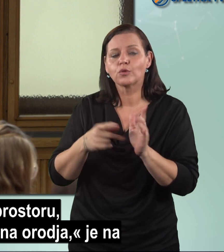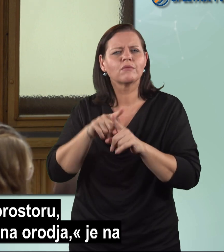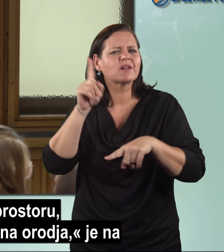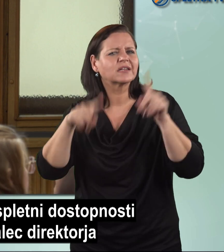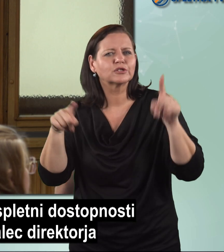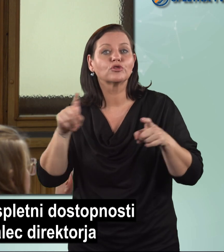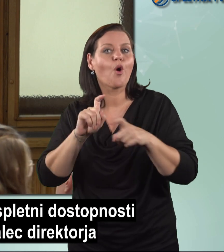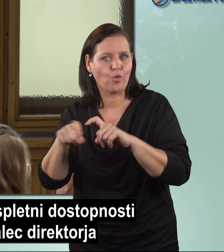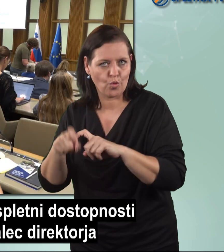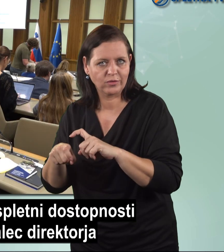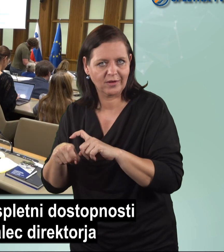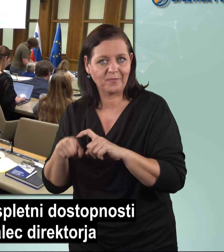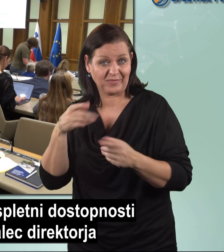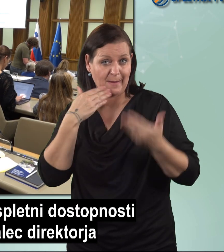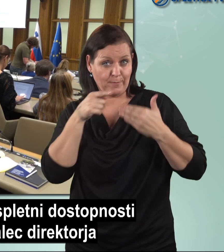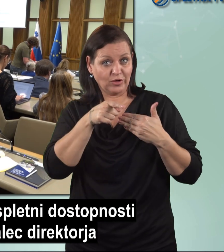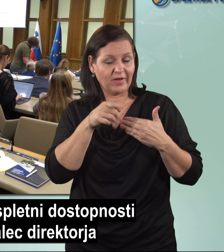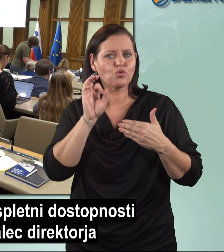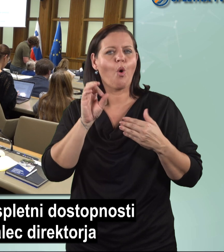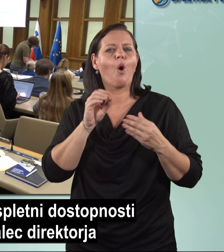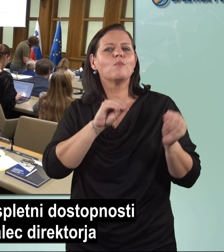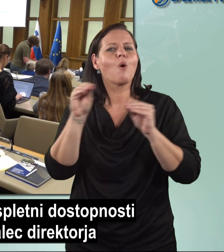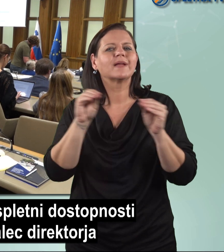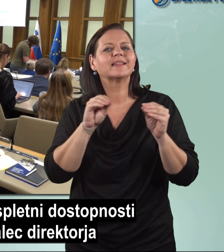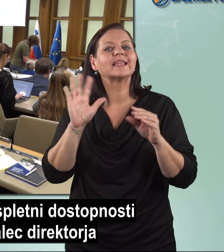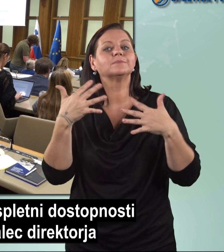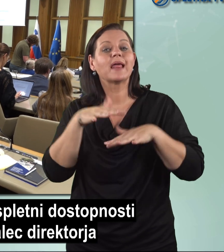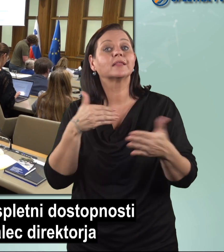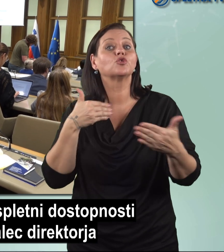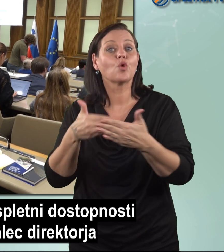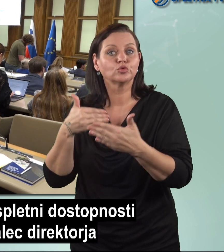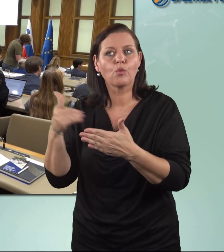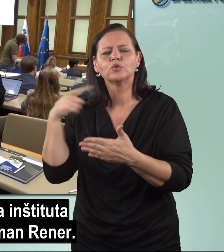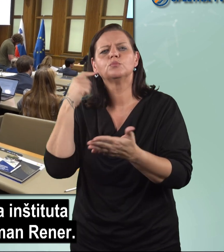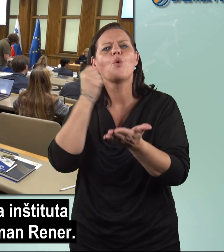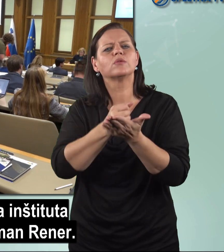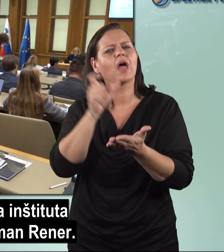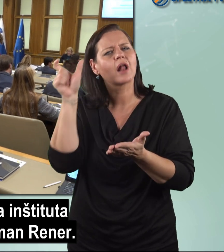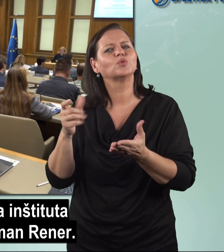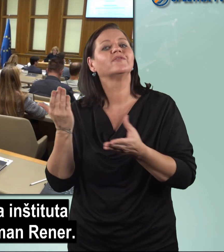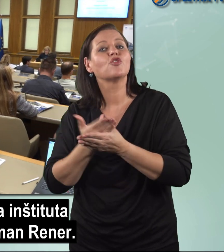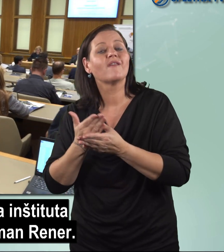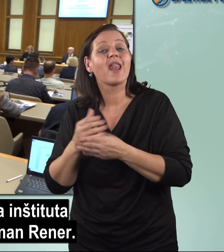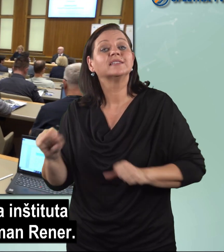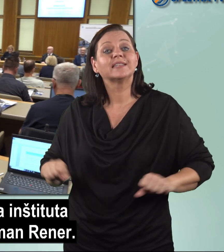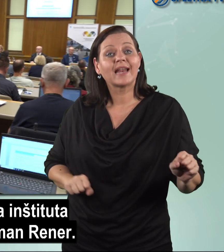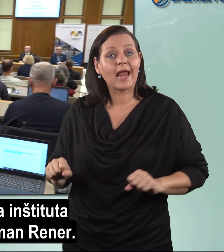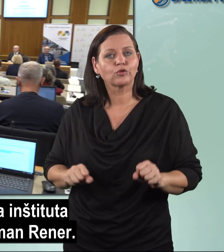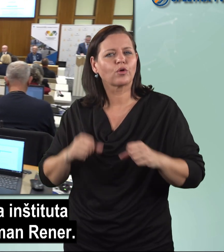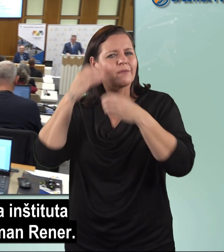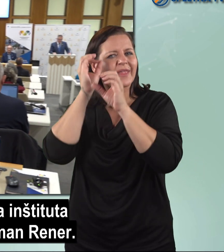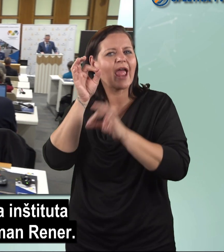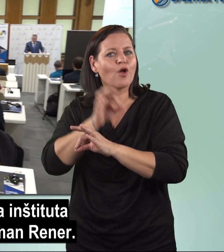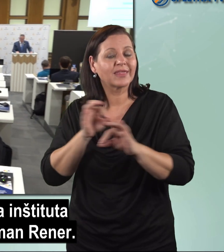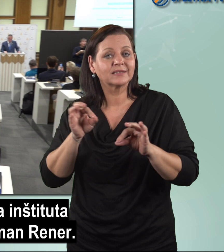na posvetu o mobilni in spletni dostopnosti poudaril svetovalec direktorja Geodetskega inštituta Slovenije Roman